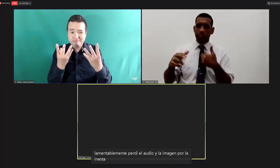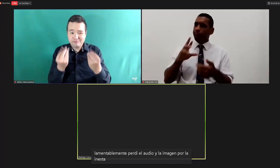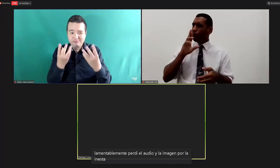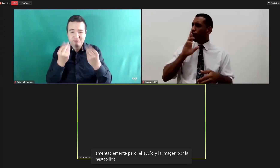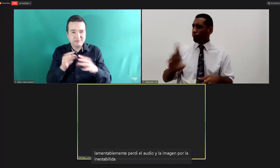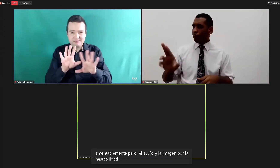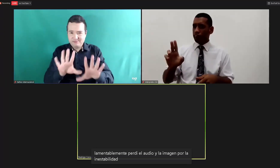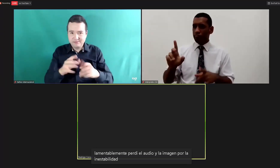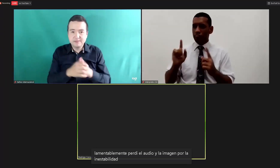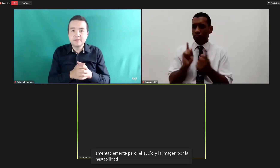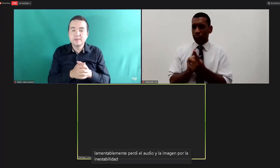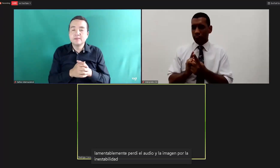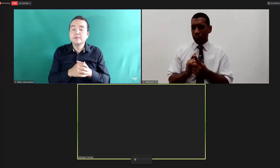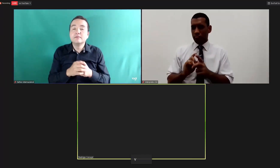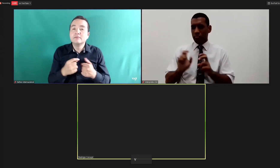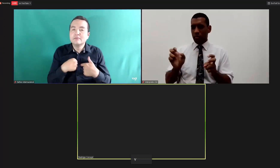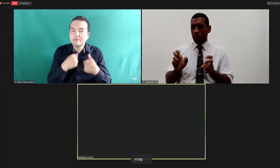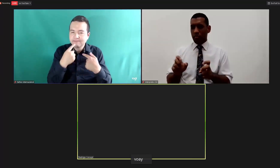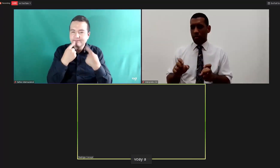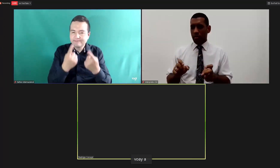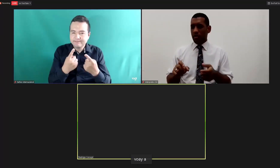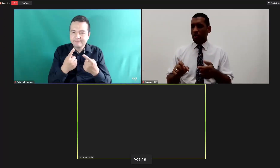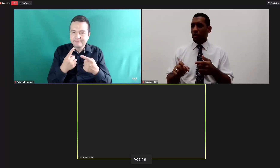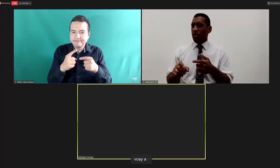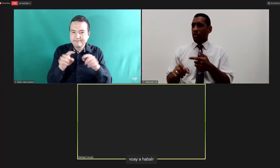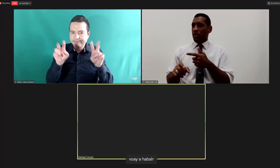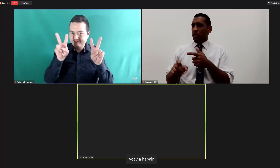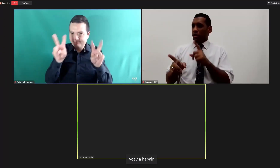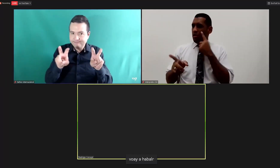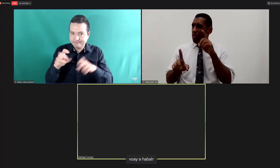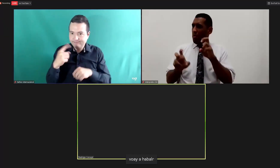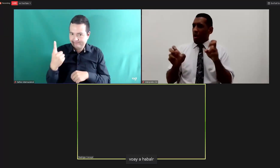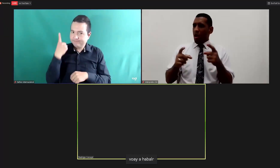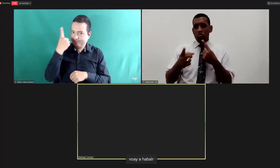un poco del tema que me corresponde a la consulta.